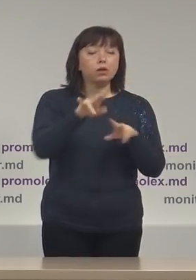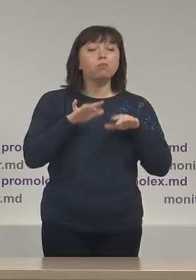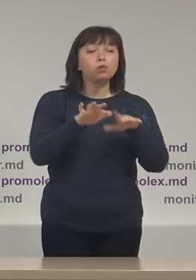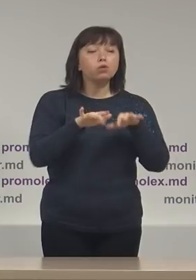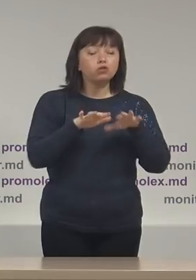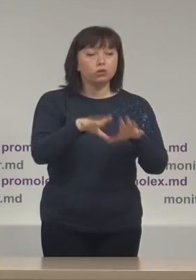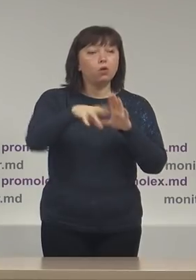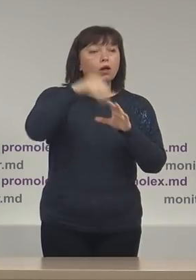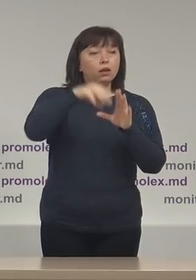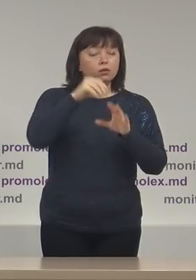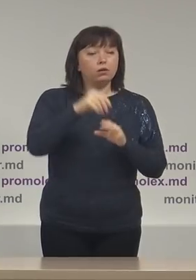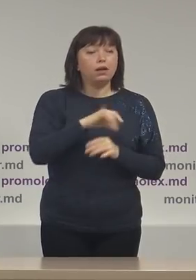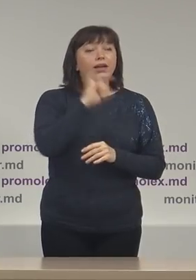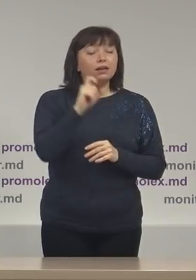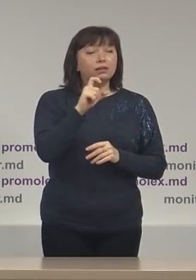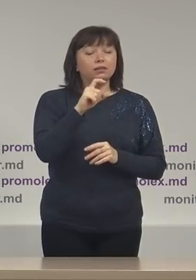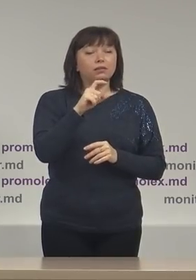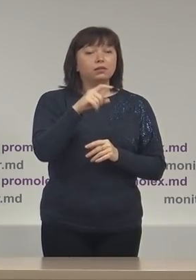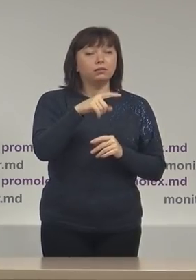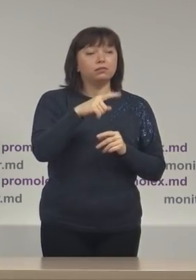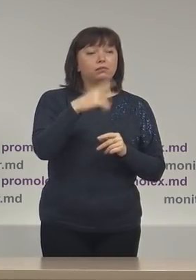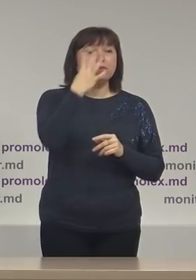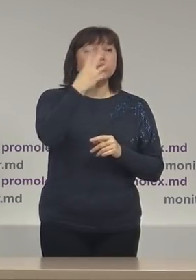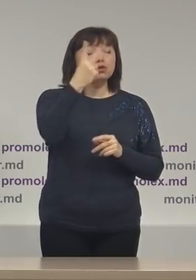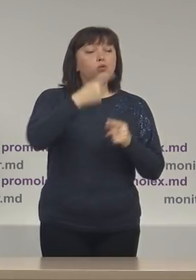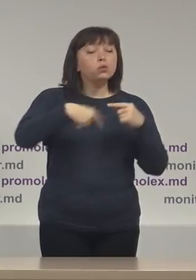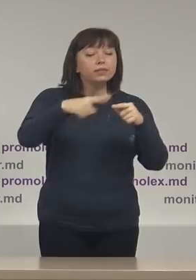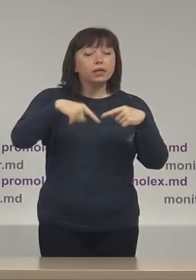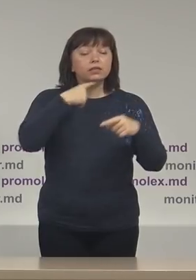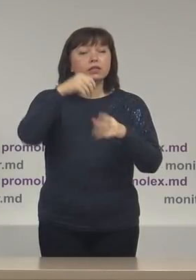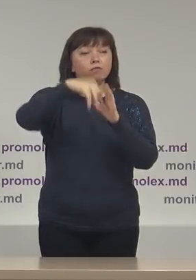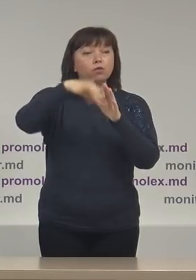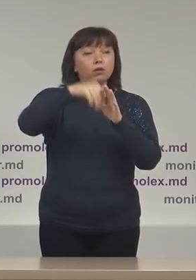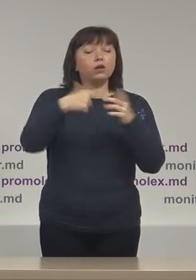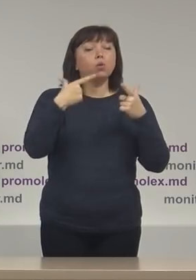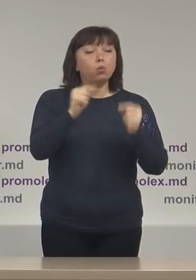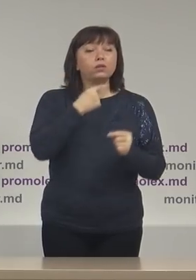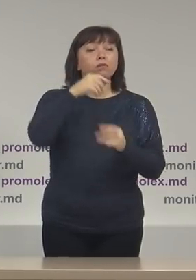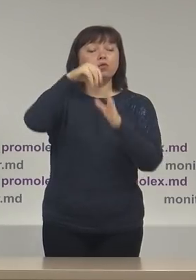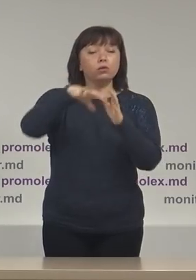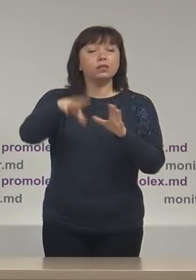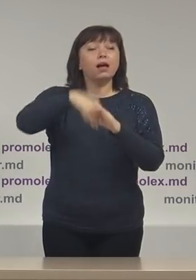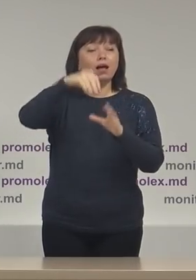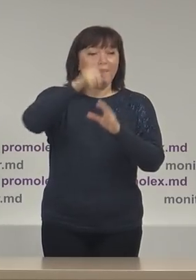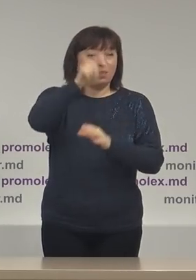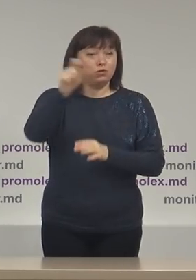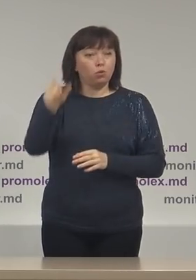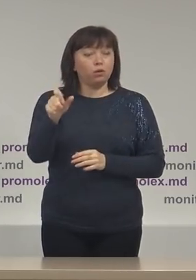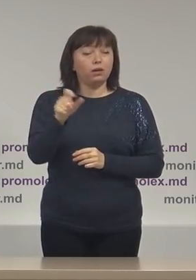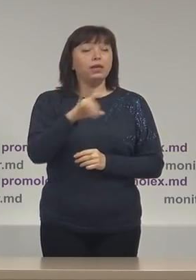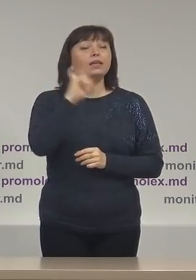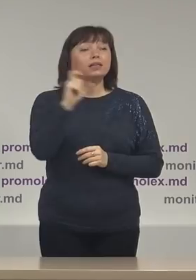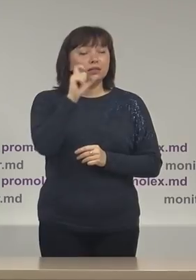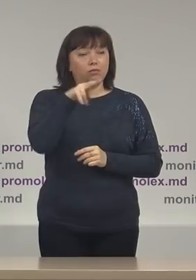procesul electoral în cele 42 de secții de votare unde votează alegătorii